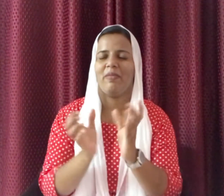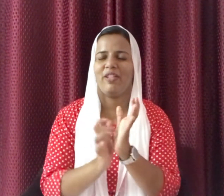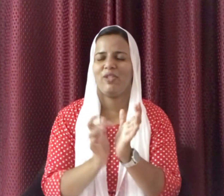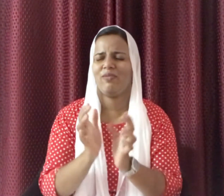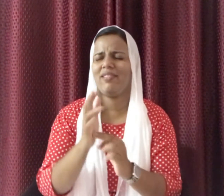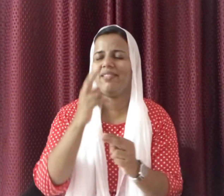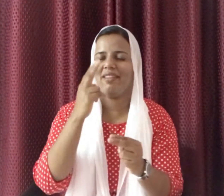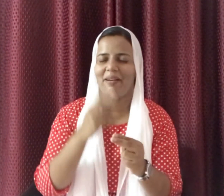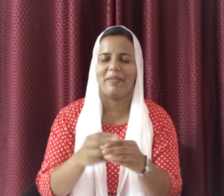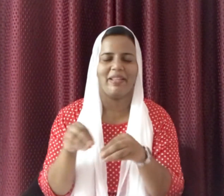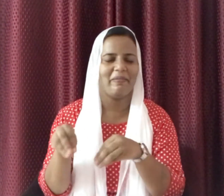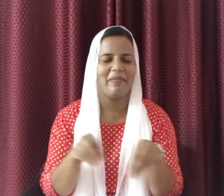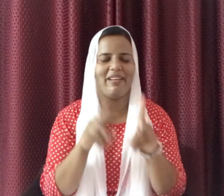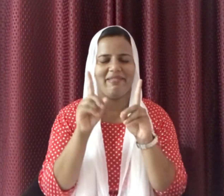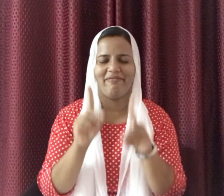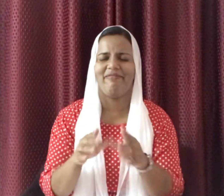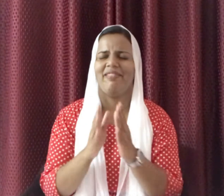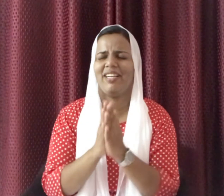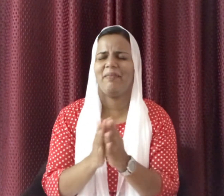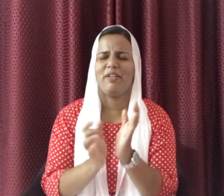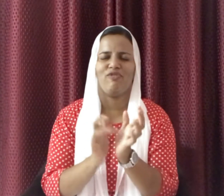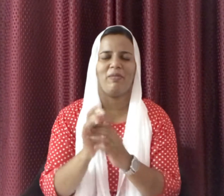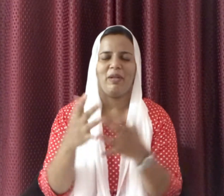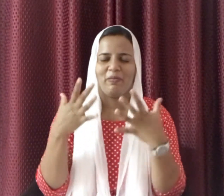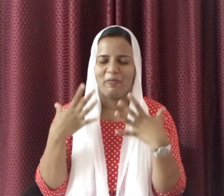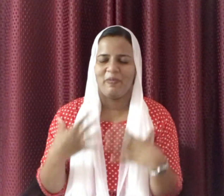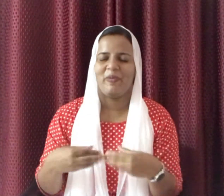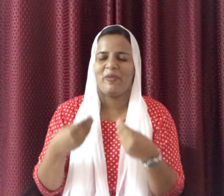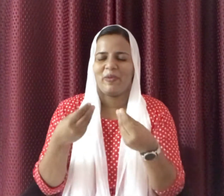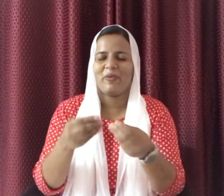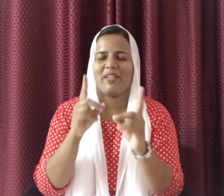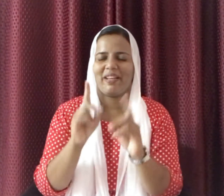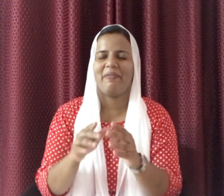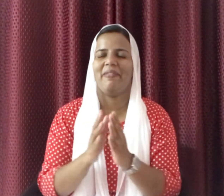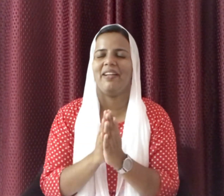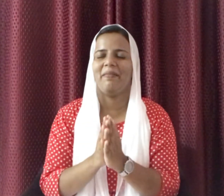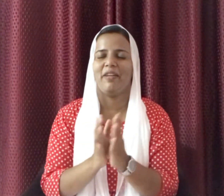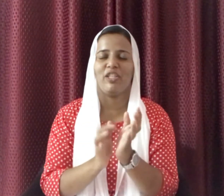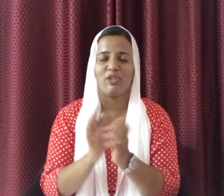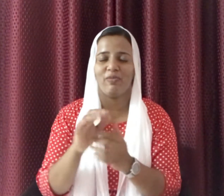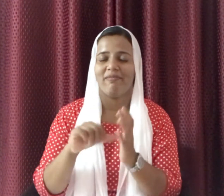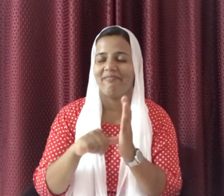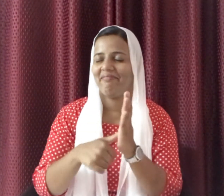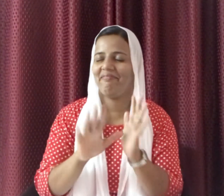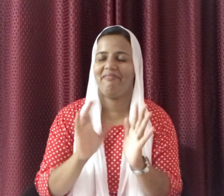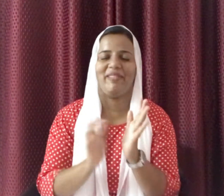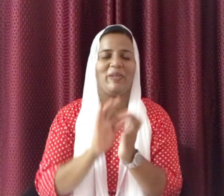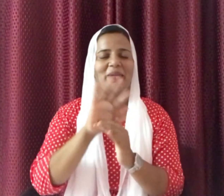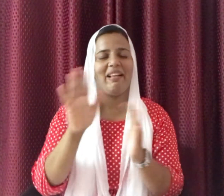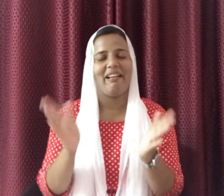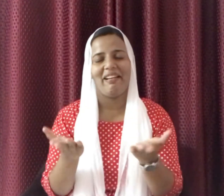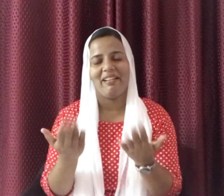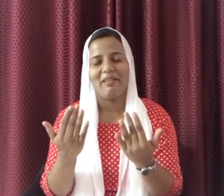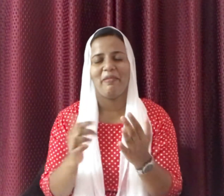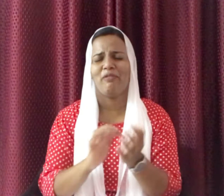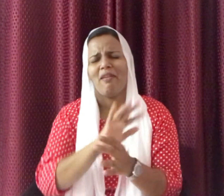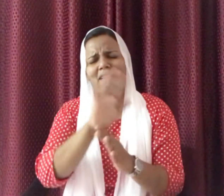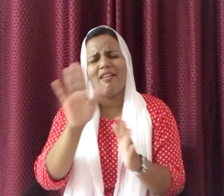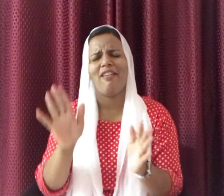ക്രിസ്തുവിൻ്റെ നാമത്തിൽ മാറിപ്പോകട്ടെ. പൂർണ്ണ ആരോഗ്യം യേശുവിൻ്റെ നാമത്തിൽ ഉണ്ടാകട്ടെ. കർത്താവെ അങ്ങേക്ക് ഒന്നും അസാധ്യമല്ലല്ലോ. അങ്ങേക്ക് കഴിയാത്ത കാര്യമല്ലല്ലോ